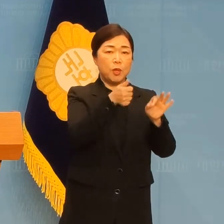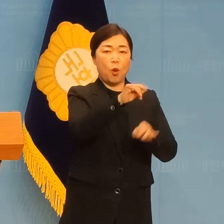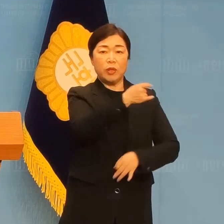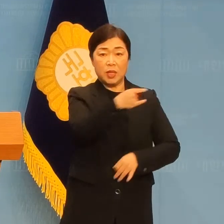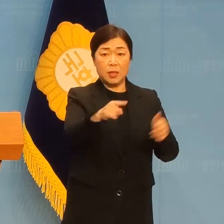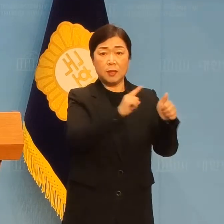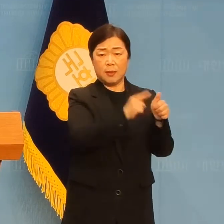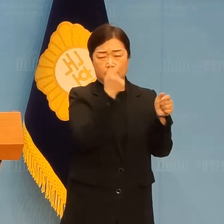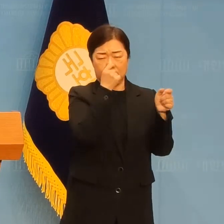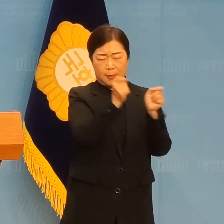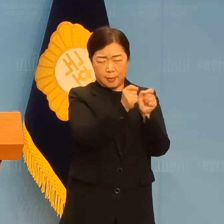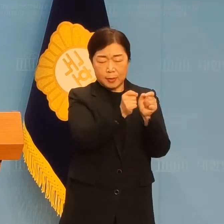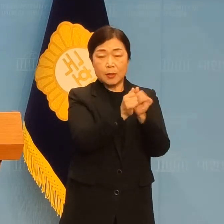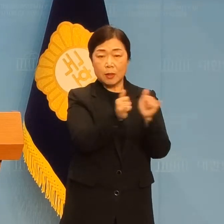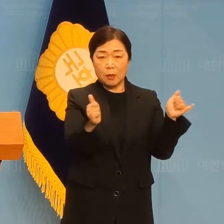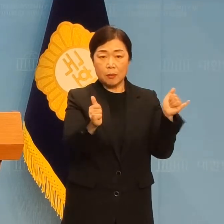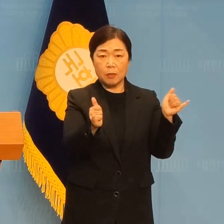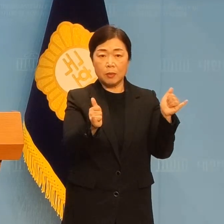진술까지도 나왔습니다.